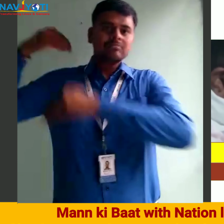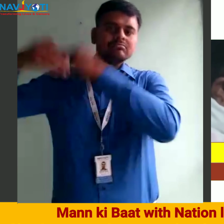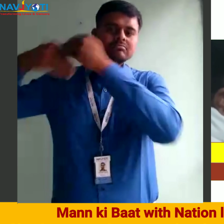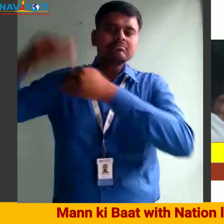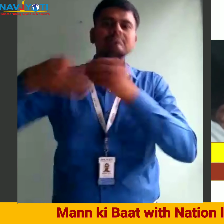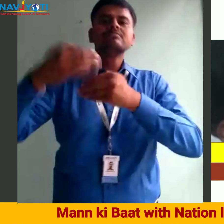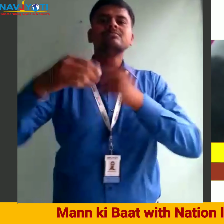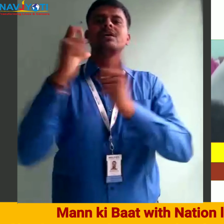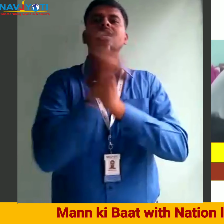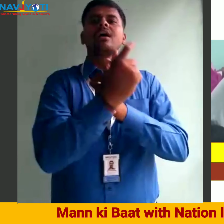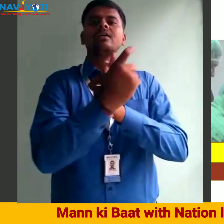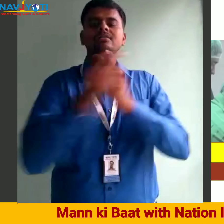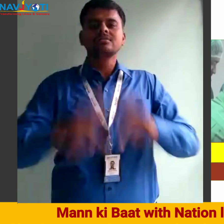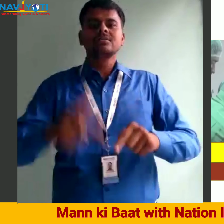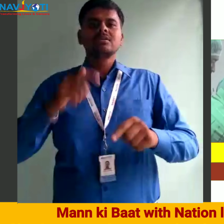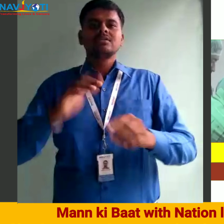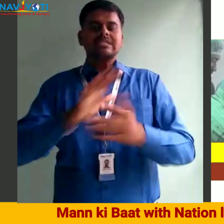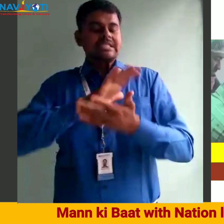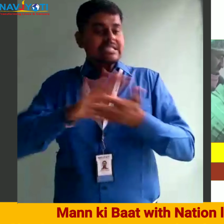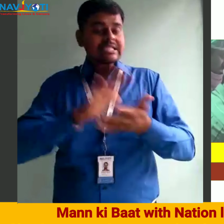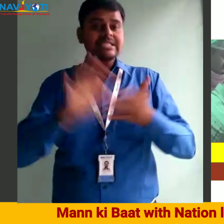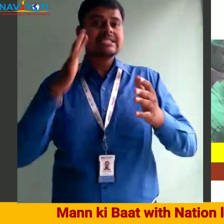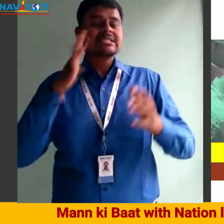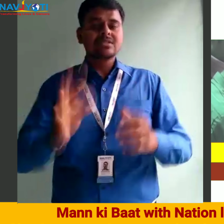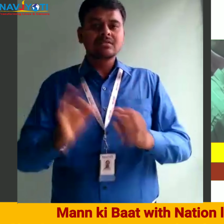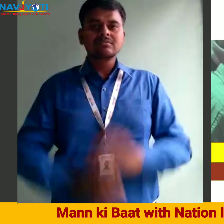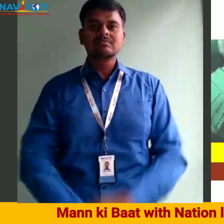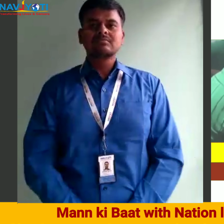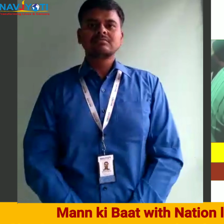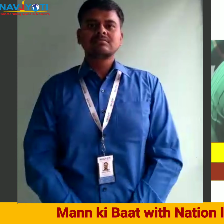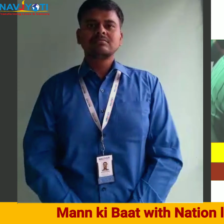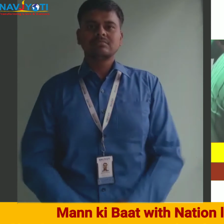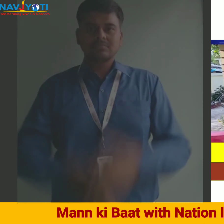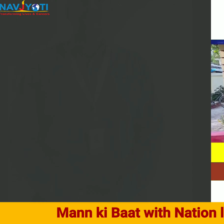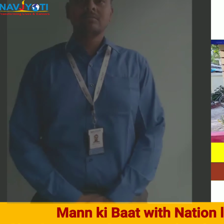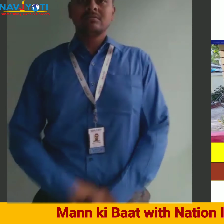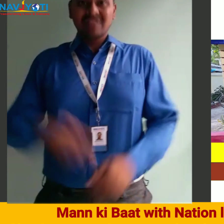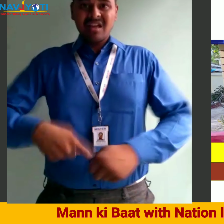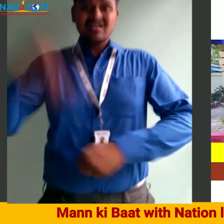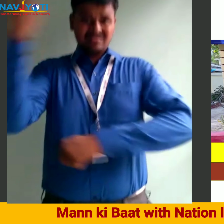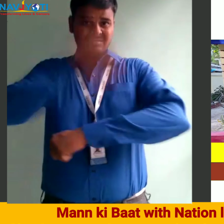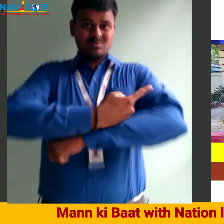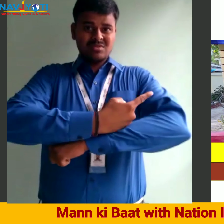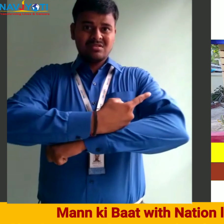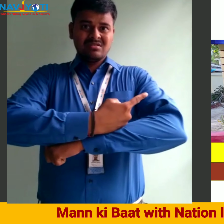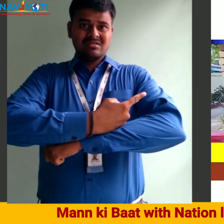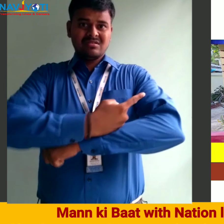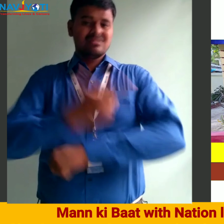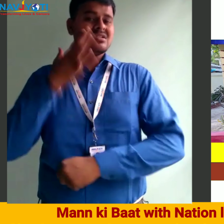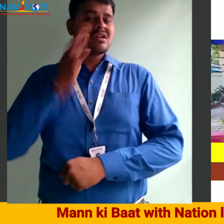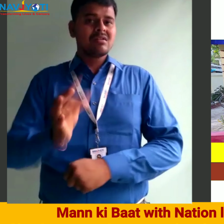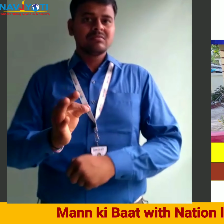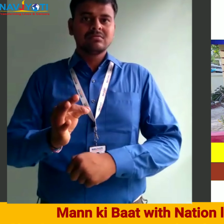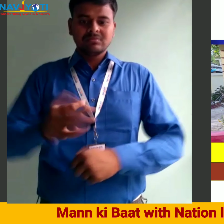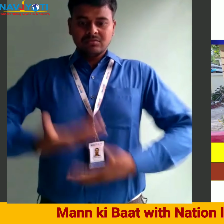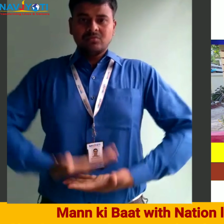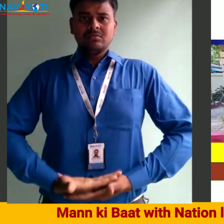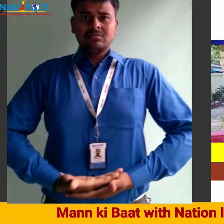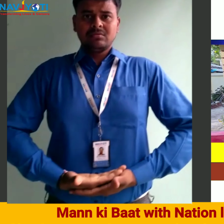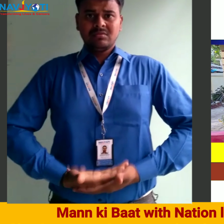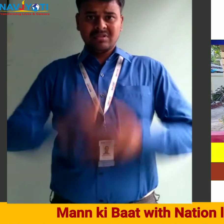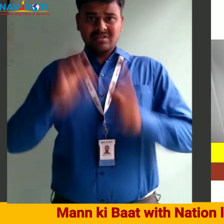में हमारा छोटा सा प्रयास हमारे आसपास के बहुत से लोगों के लिए बहुत बड़ा संबल